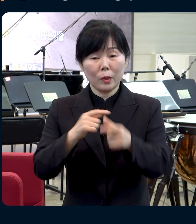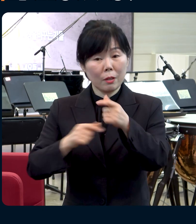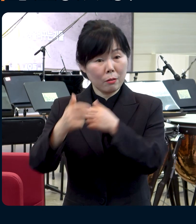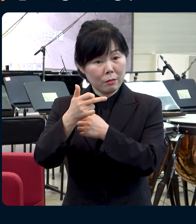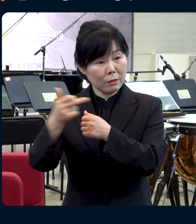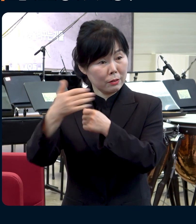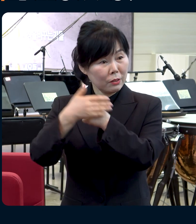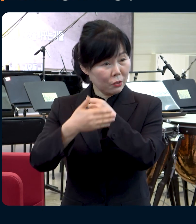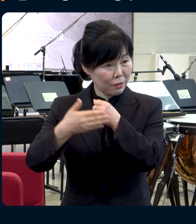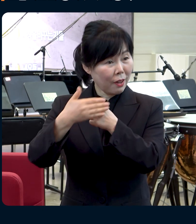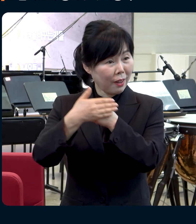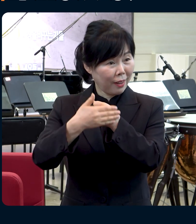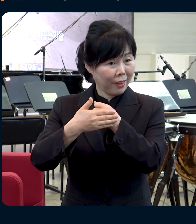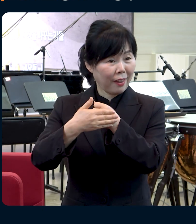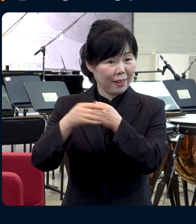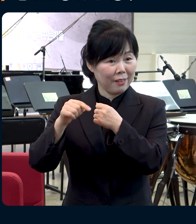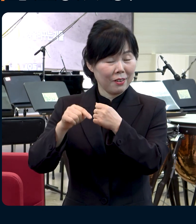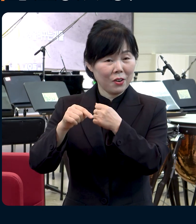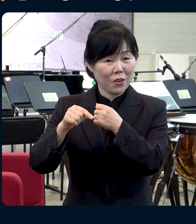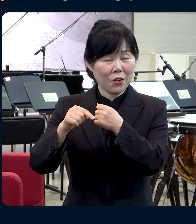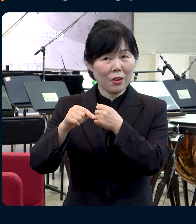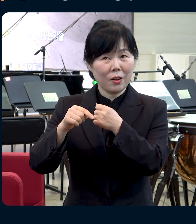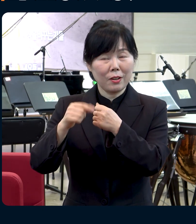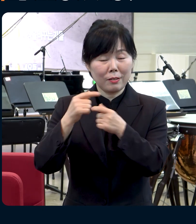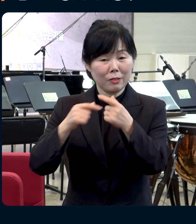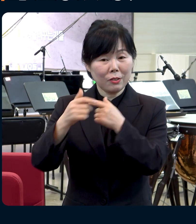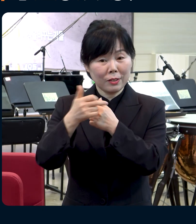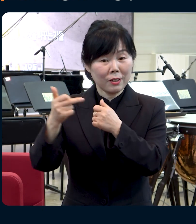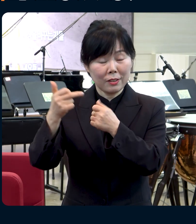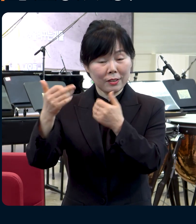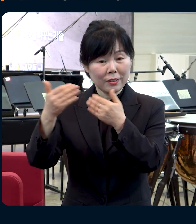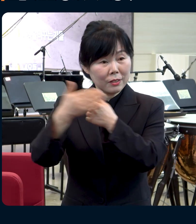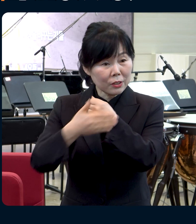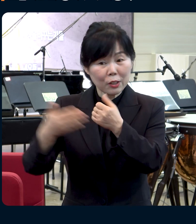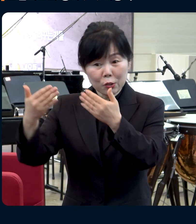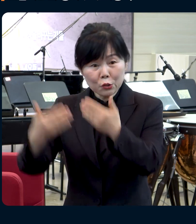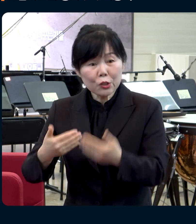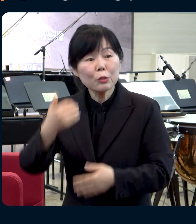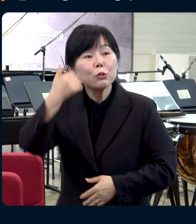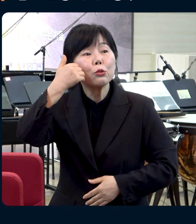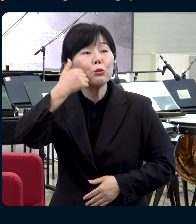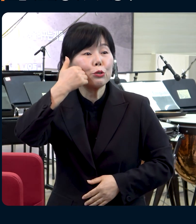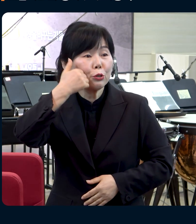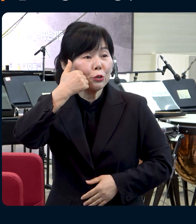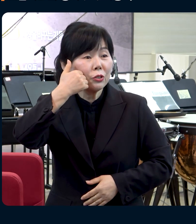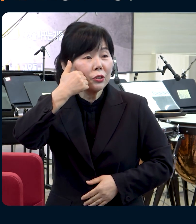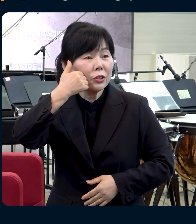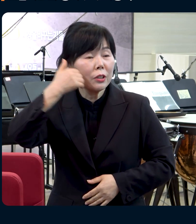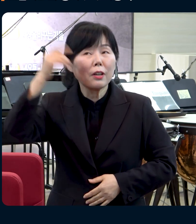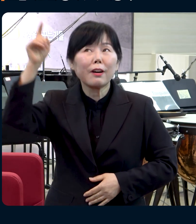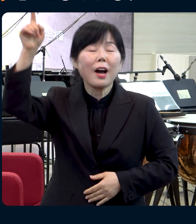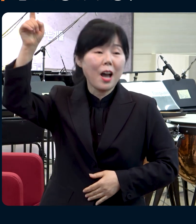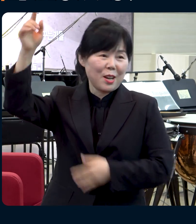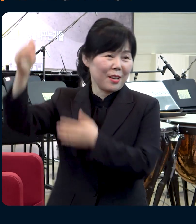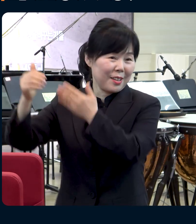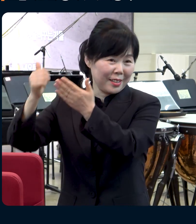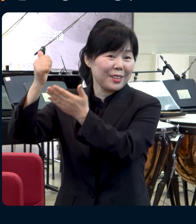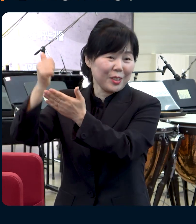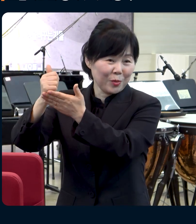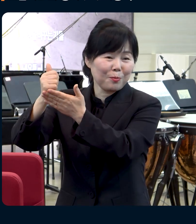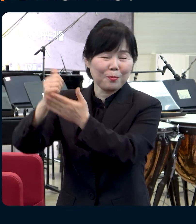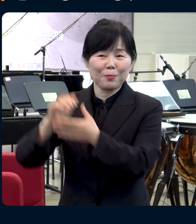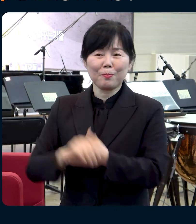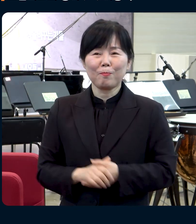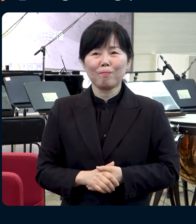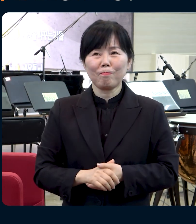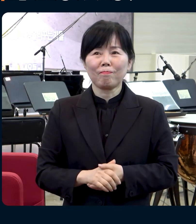큰 은혜가 있다는 것인데, 여러분, 이 더 큰 은혜를 주시는 분, 그분은 누굽니까? 안 들려.